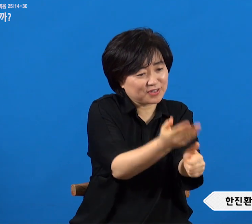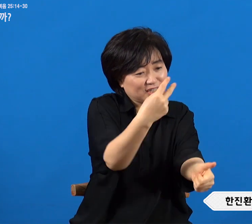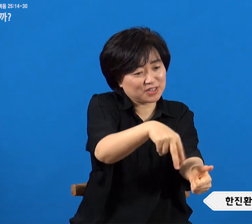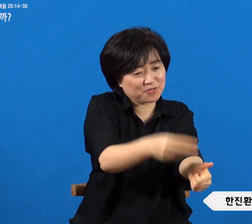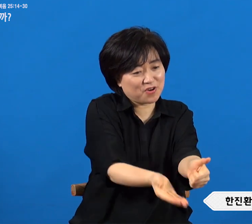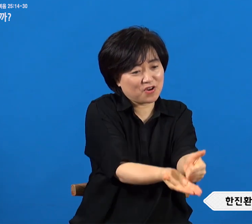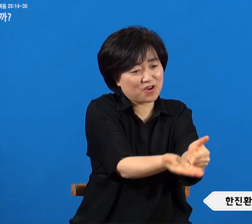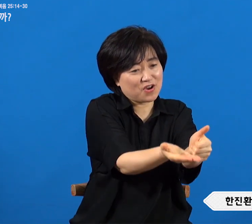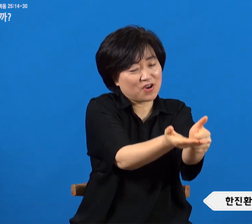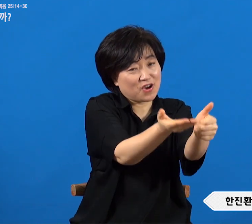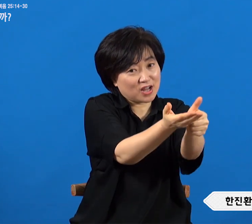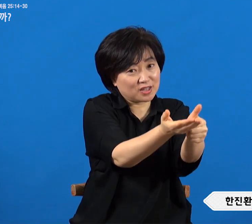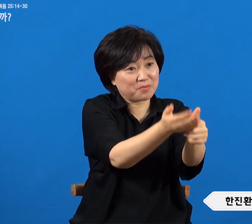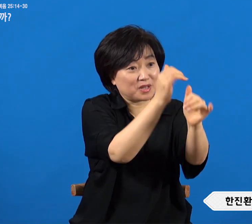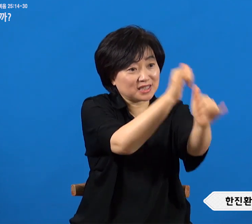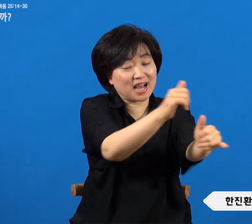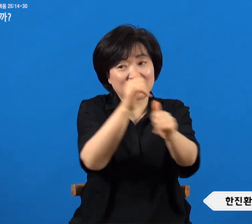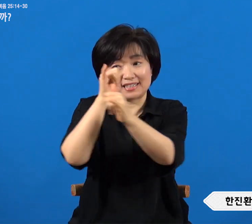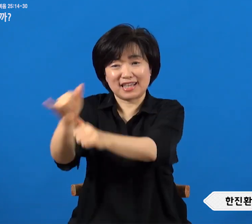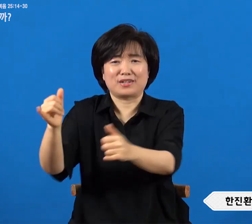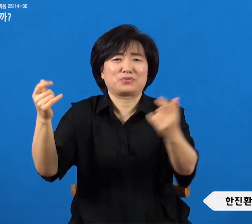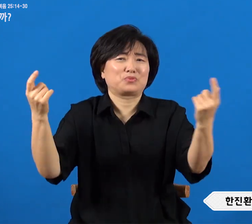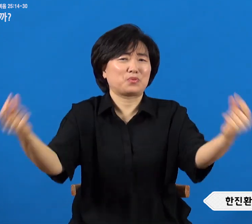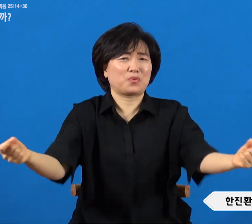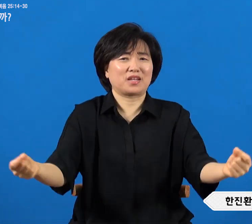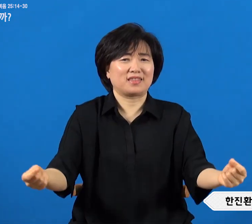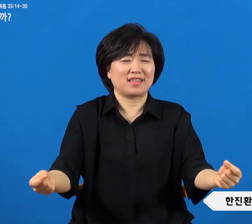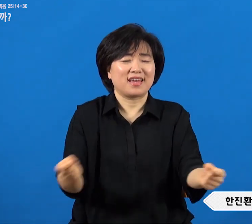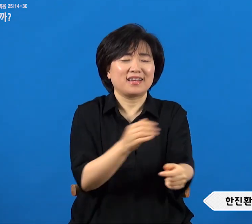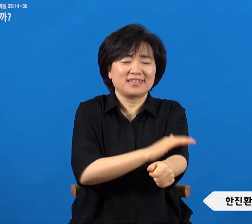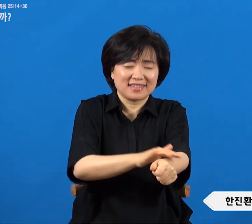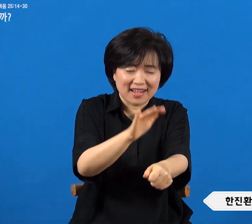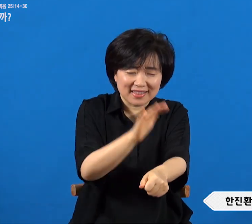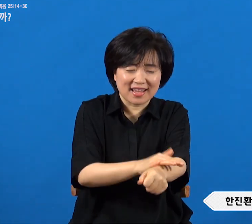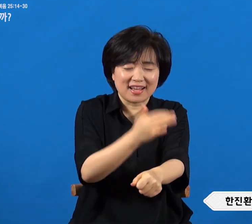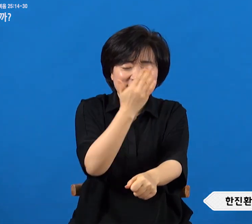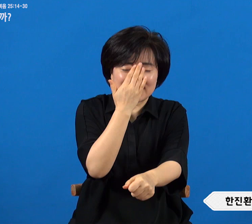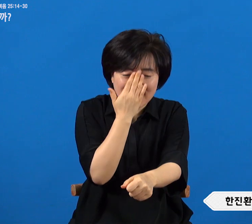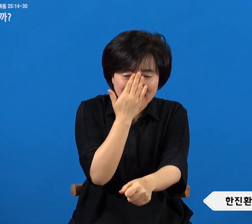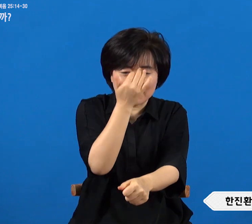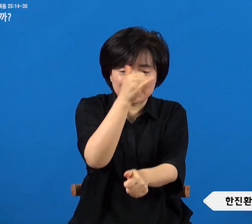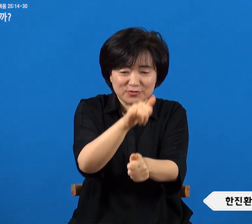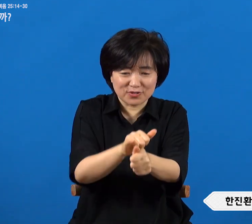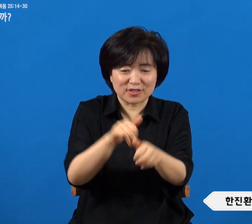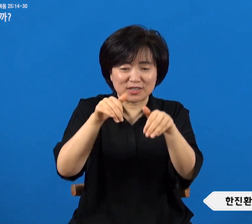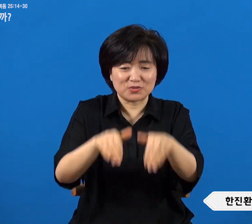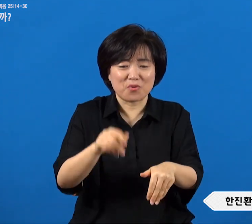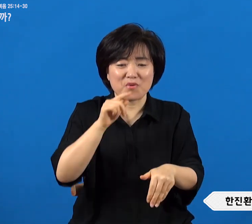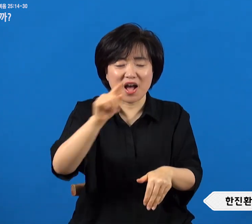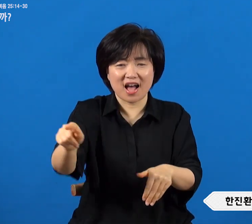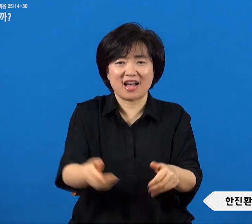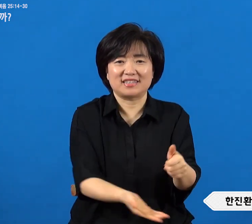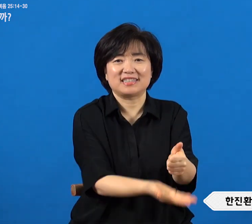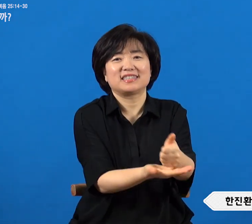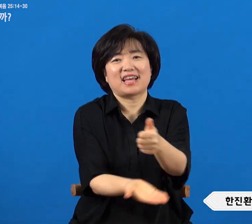꼭 같습니다. 하나님께서 똑같이 착하고 충성된 종아 그렇게 하셨을 것입니다.